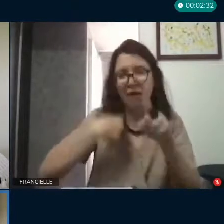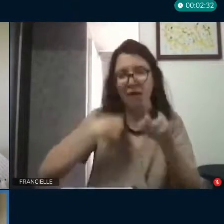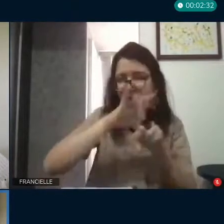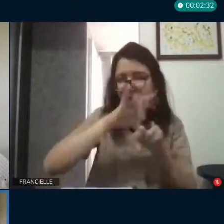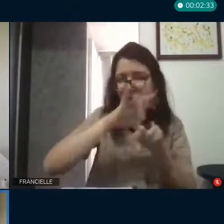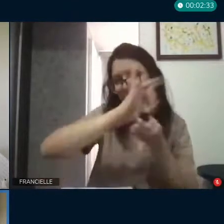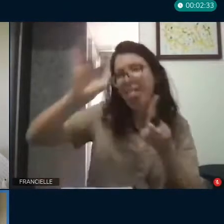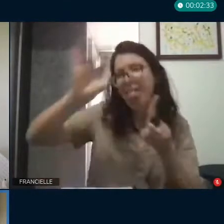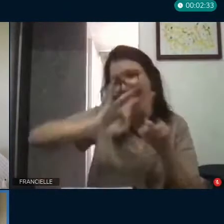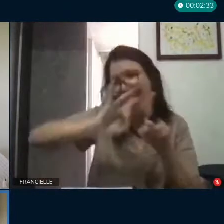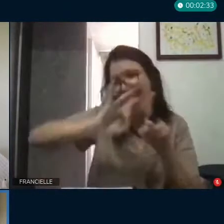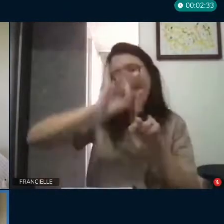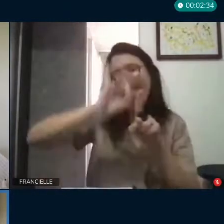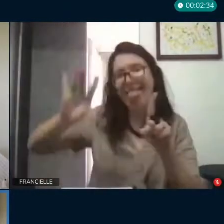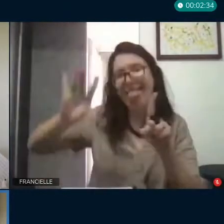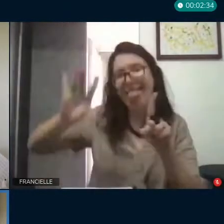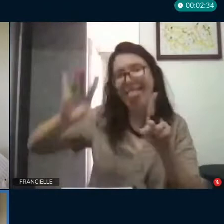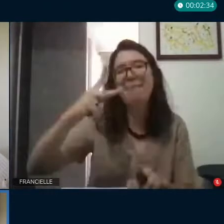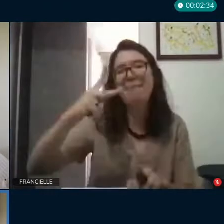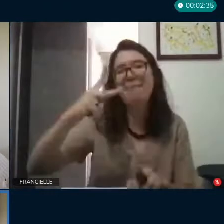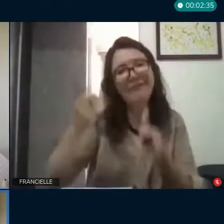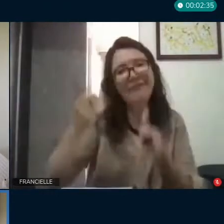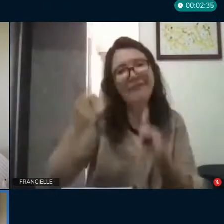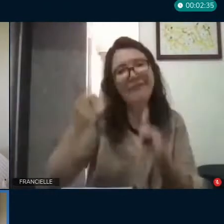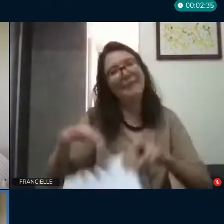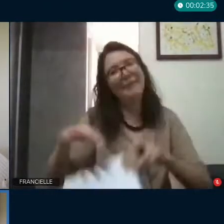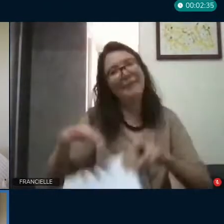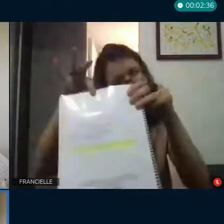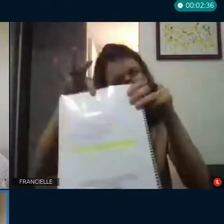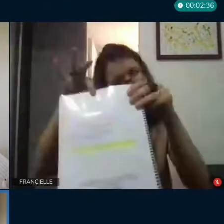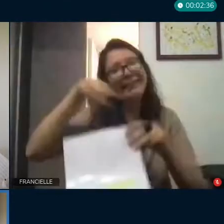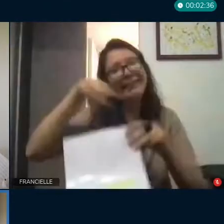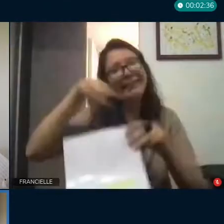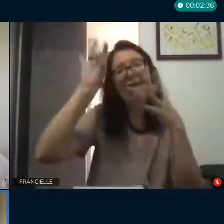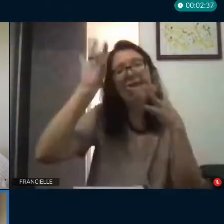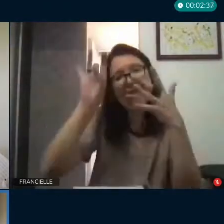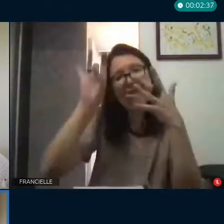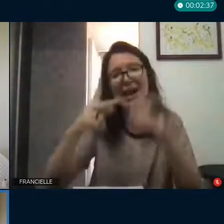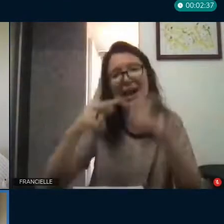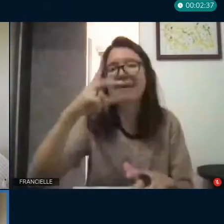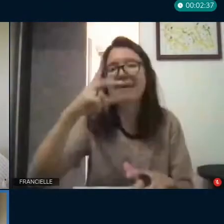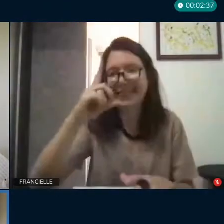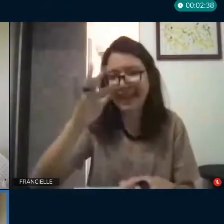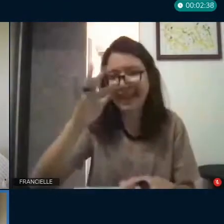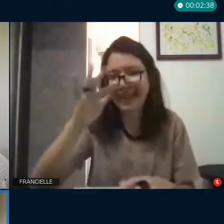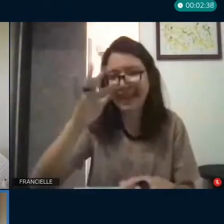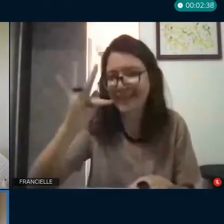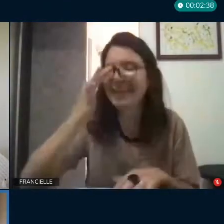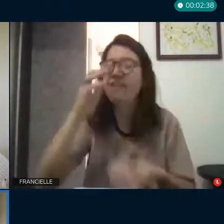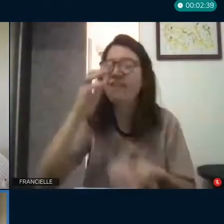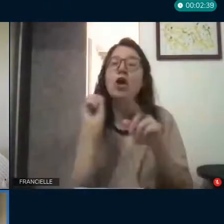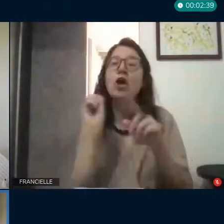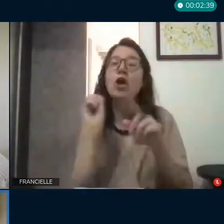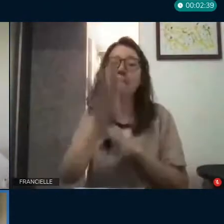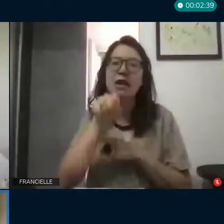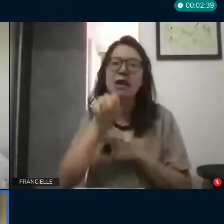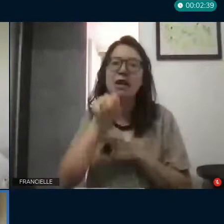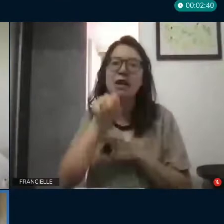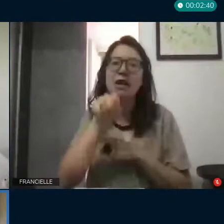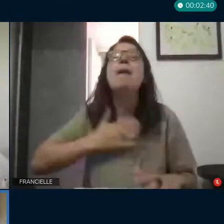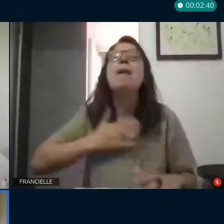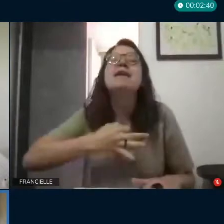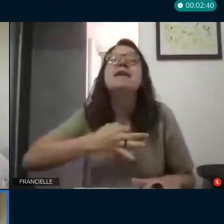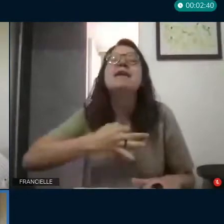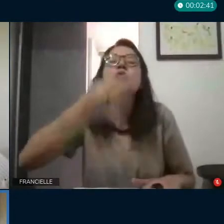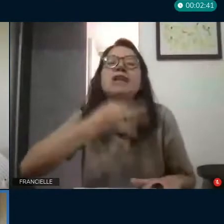não me causaram nenhum tipo de dúvida, né? Então, eu gostei muito e todas as observações